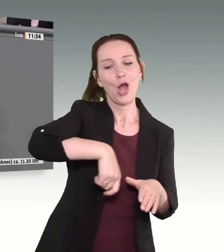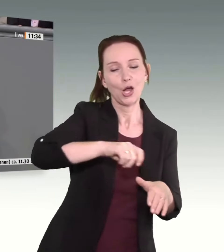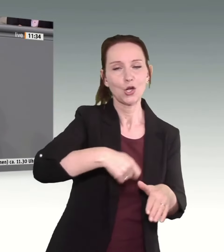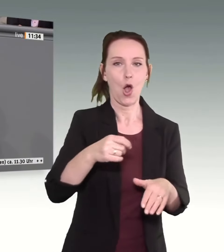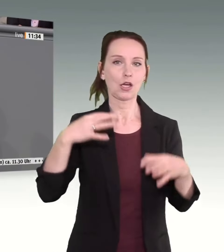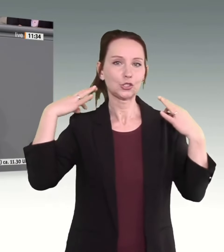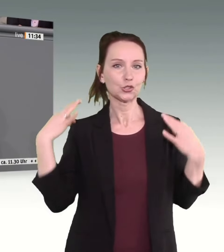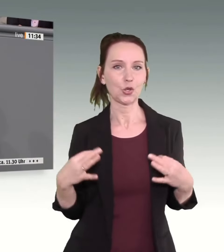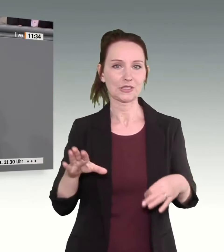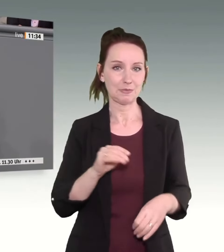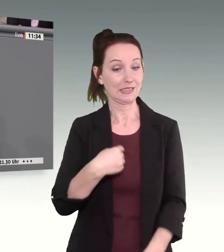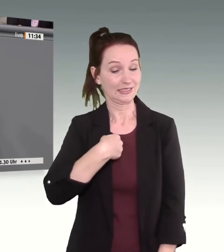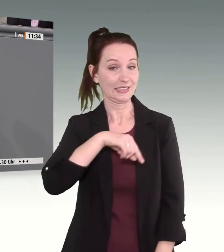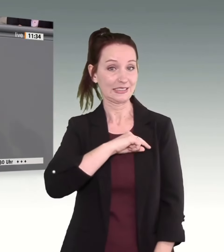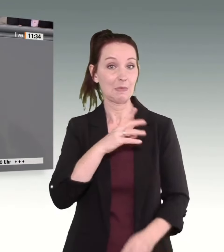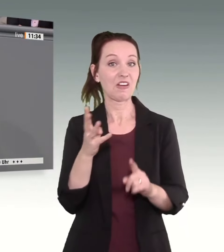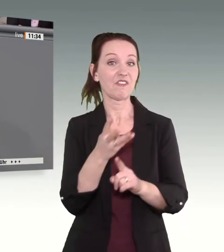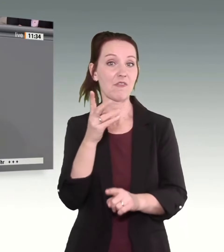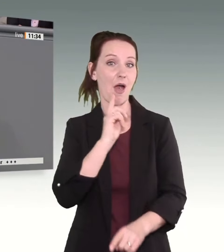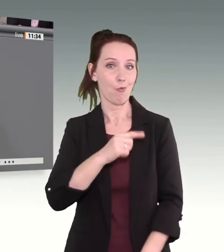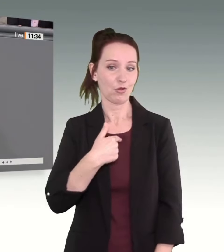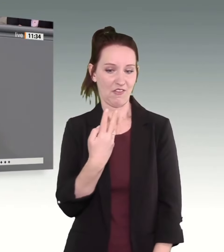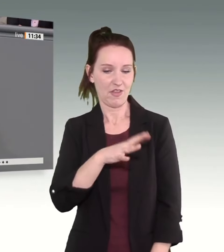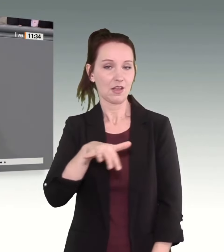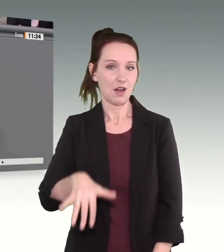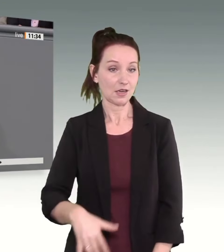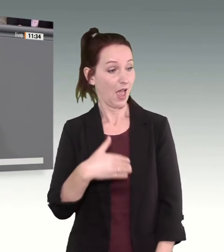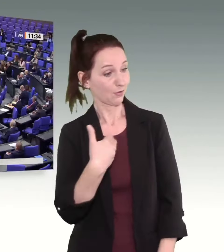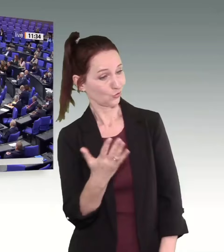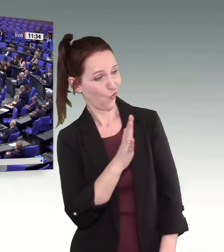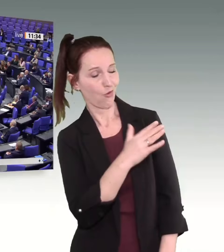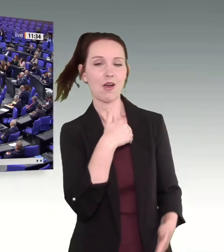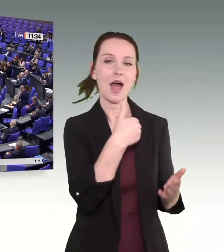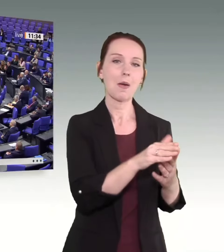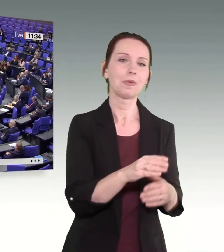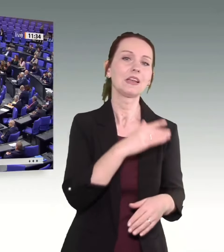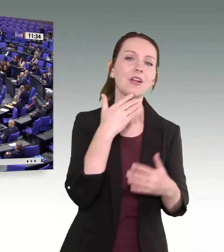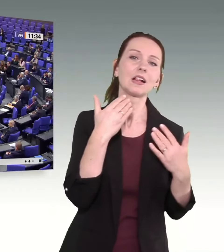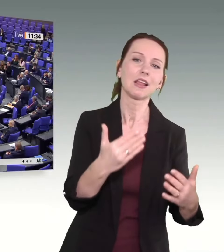als vierfache Mutter ab. Vielen Dank und ein herzliches Glück auf.